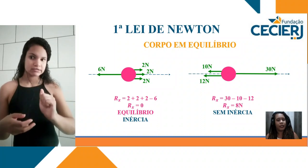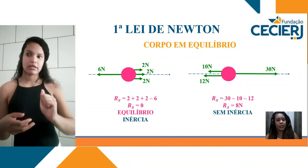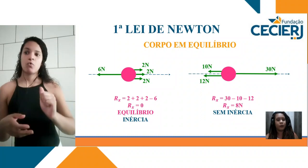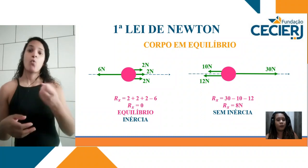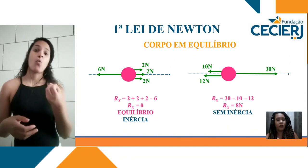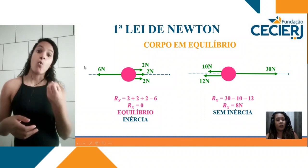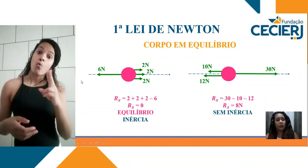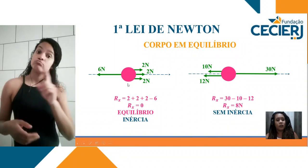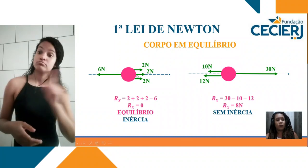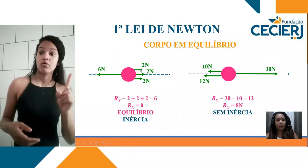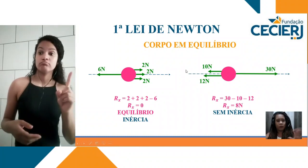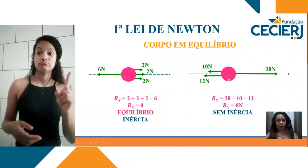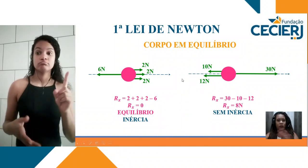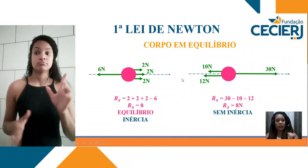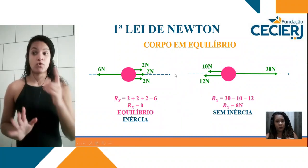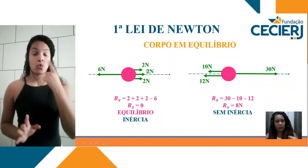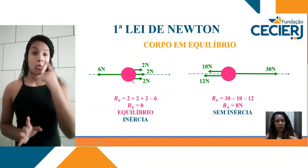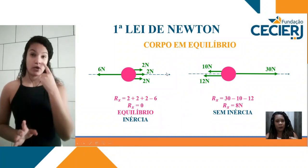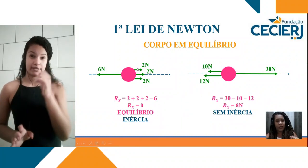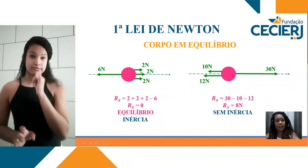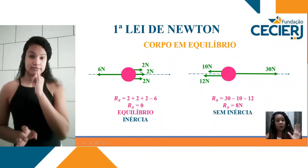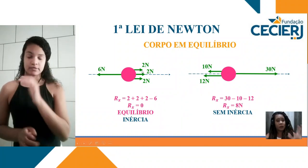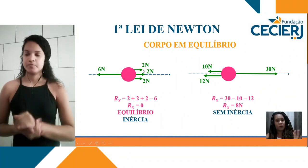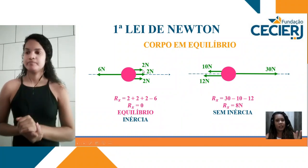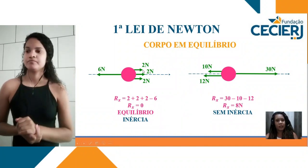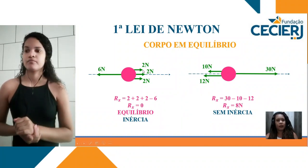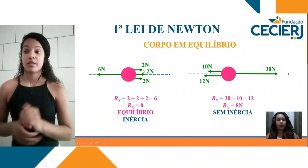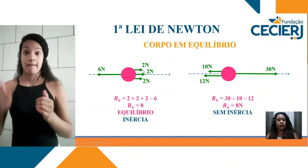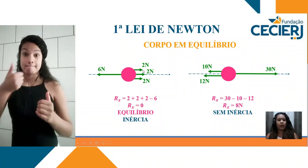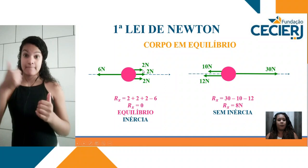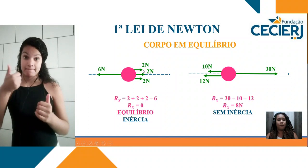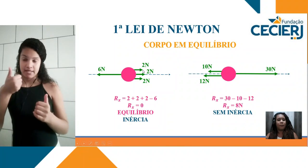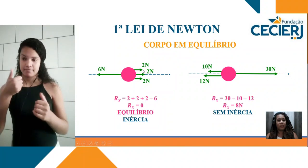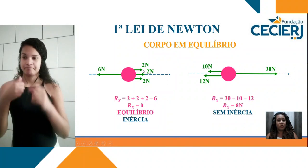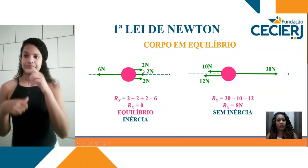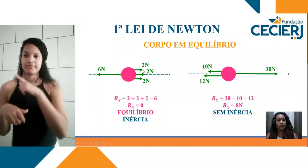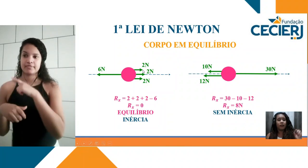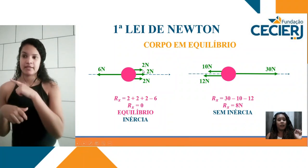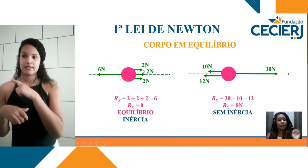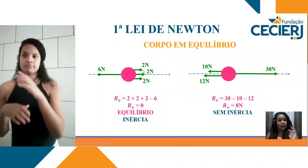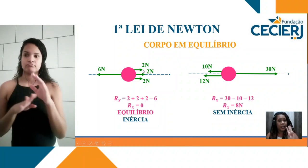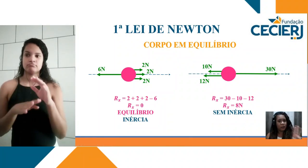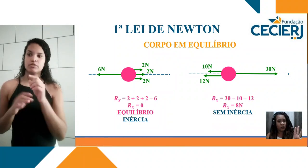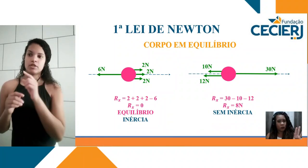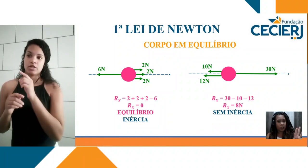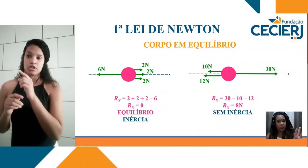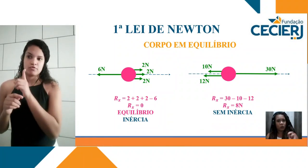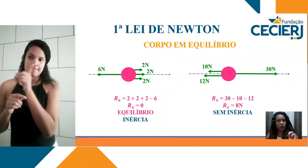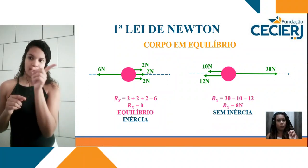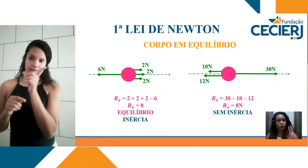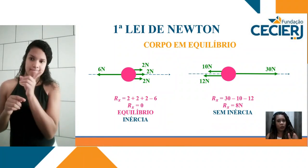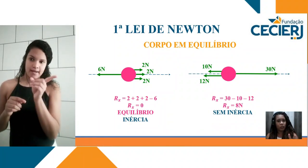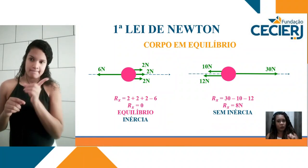não equilíbrio. E a gente vai ver 2 exemplos aqui. Essa primeira bolinha, ela tem para a direita 3 vetores